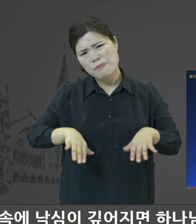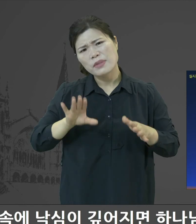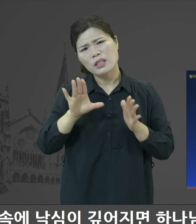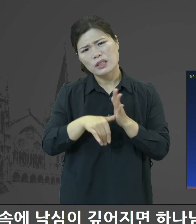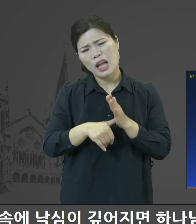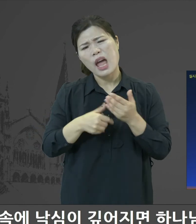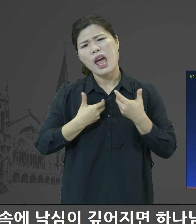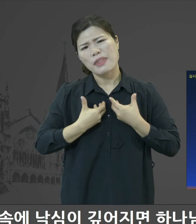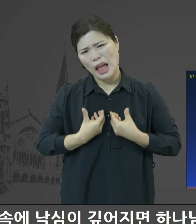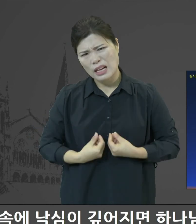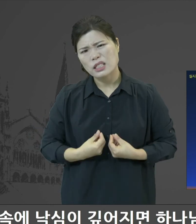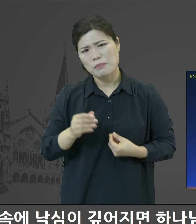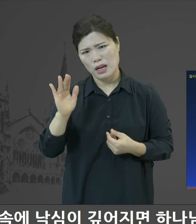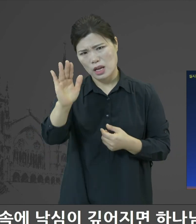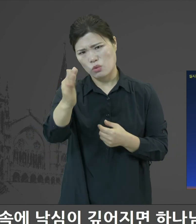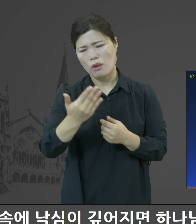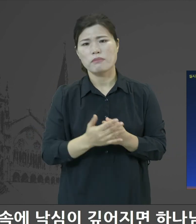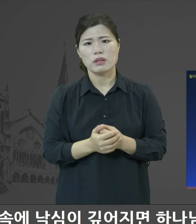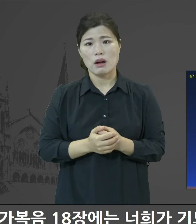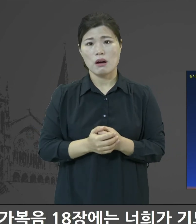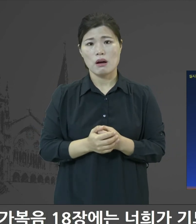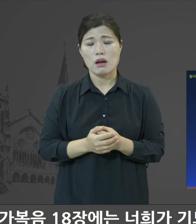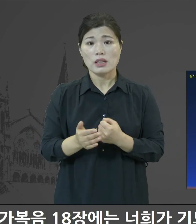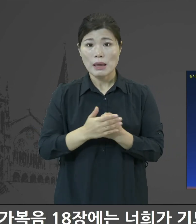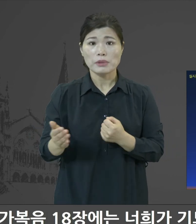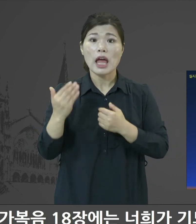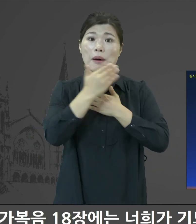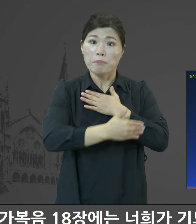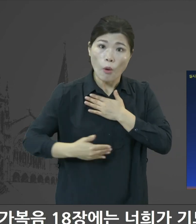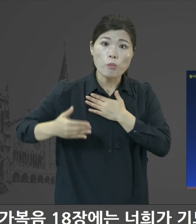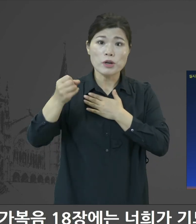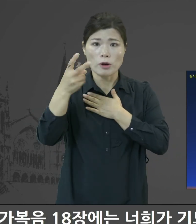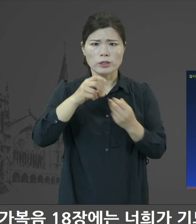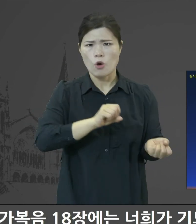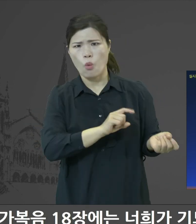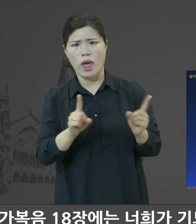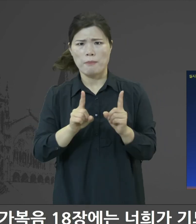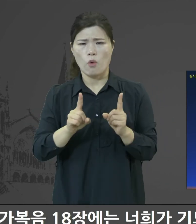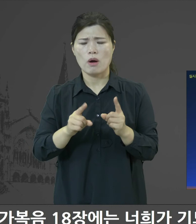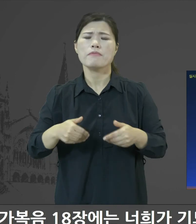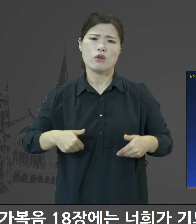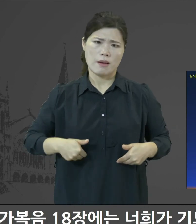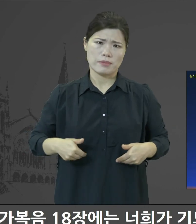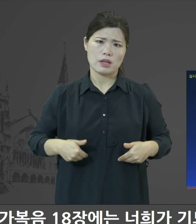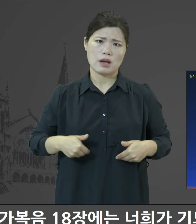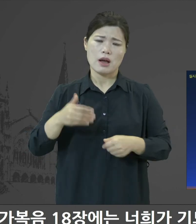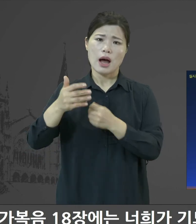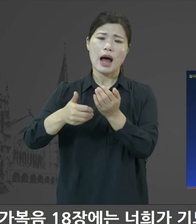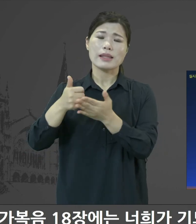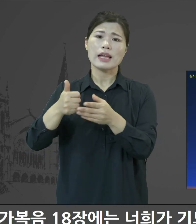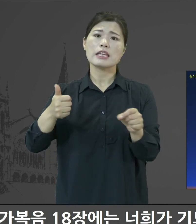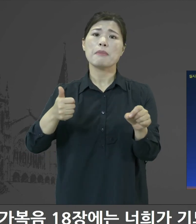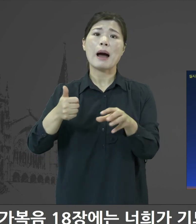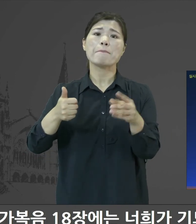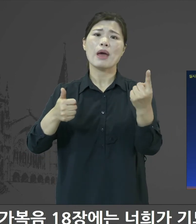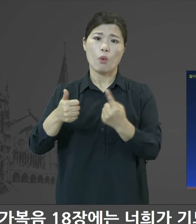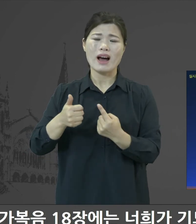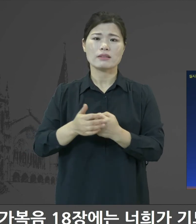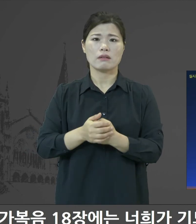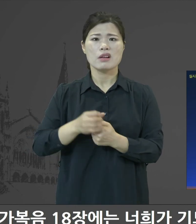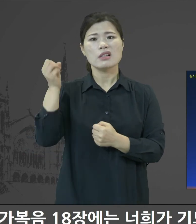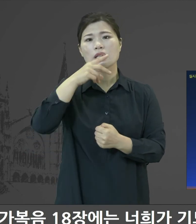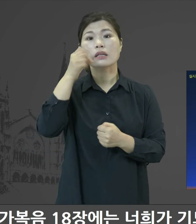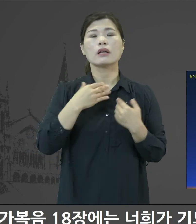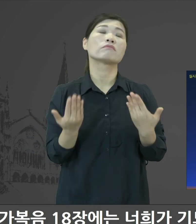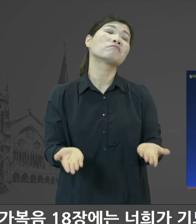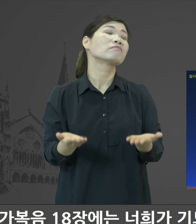기도도 막히는 겁니다. 일단 몸을 돌볼 수 있는 지혜를 얻으셔야 됩니다. 하나님 앞에 나가서 몸을 돌봐야 됩니다. 그저 쉬는 것이